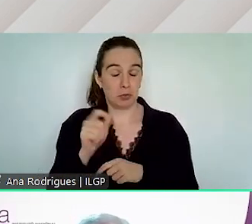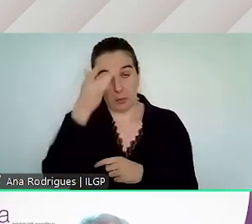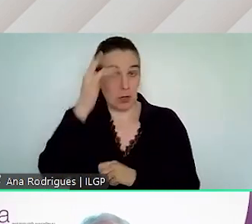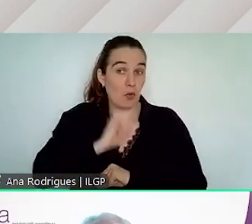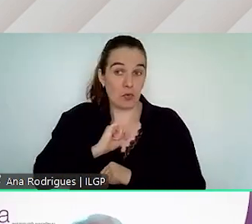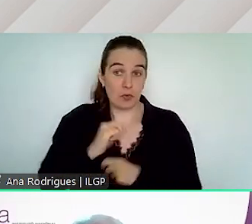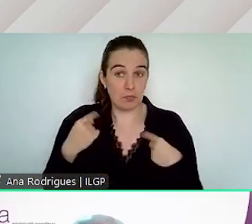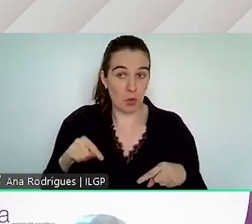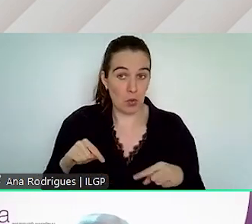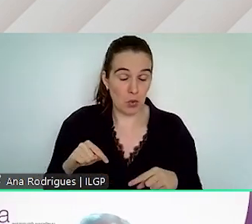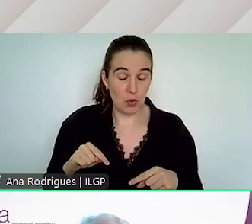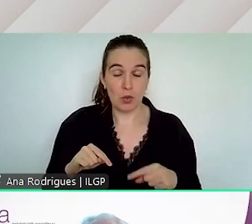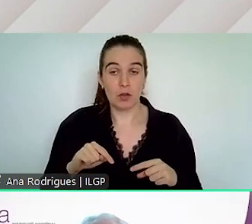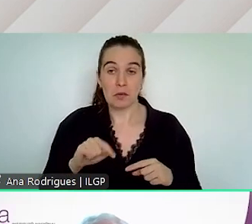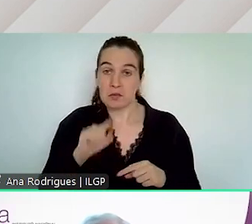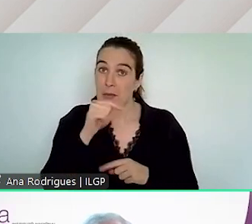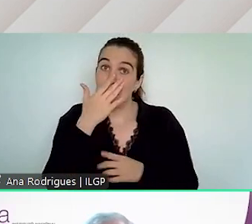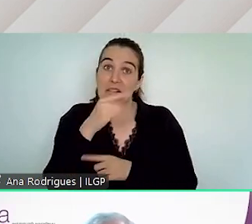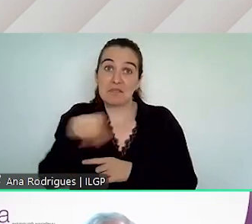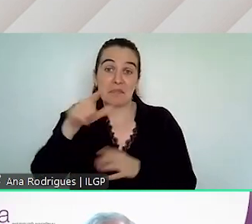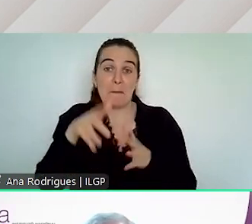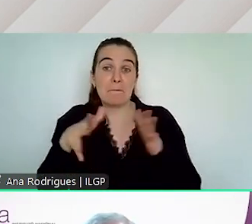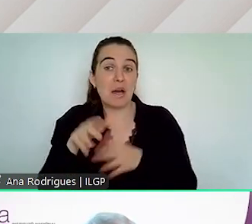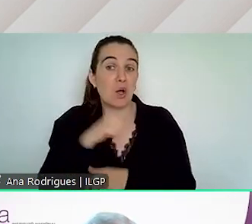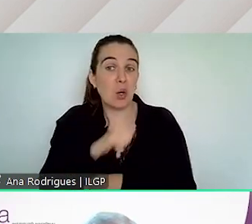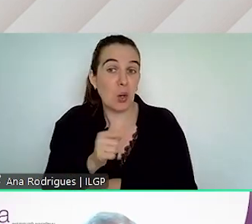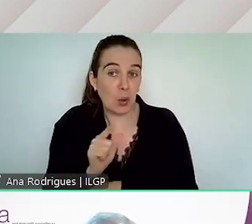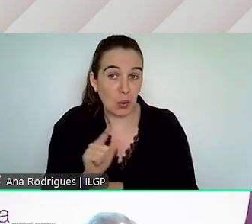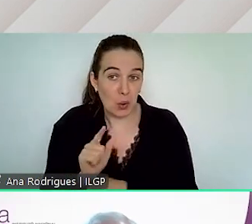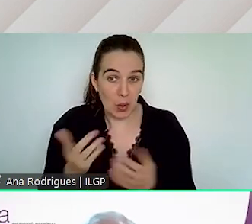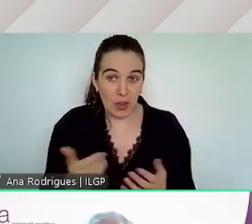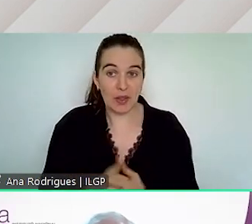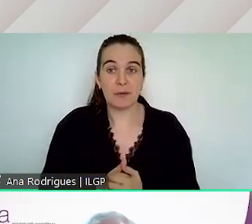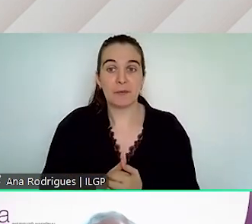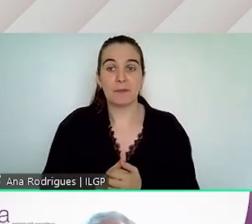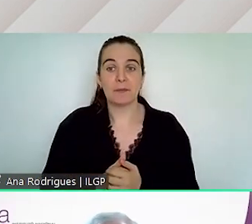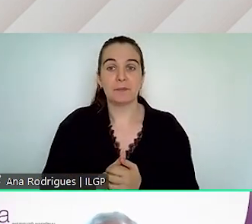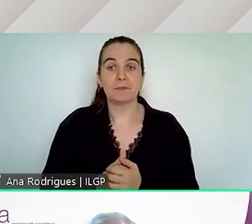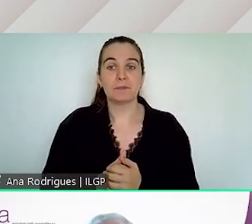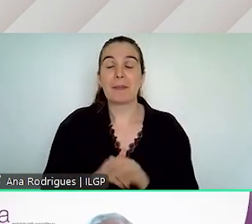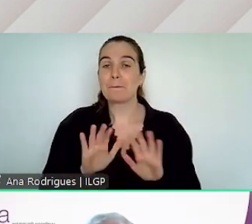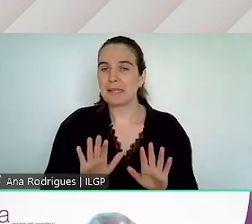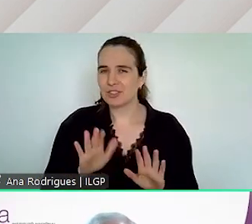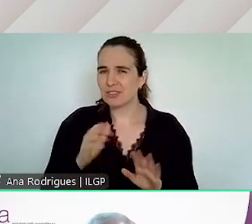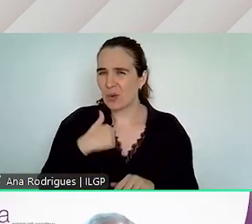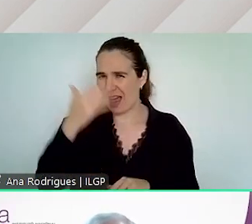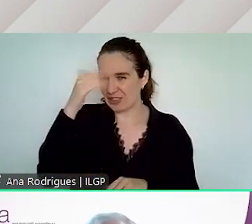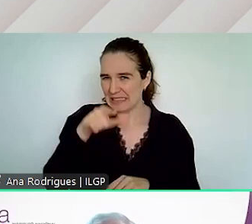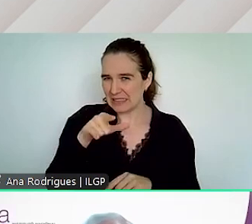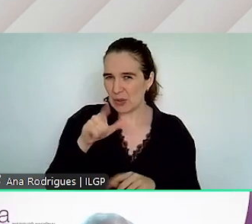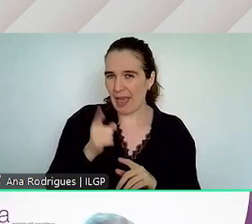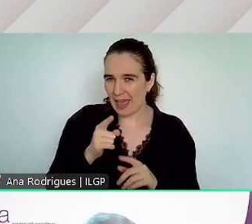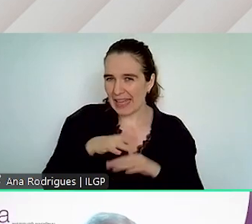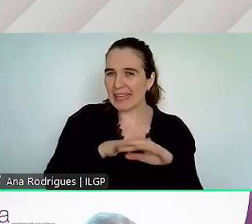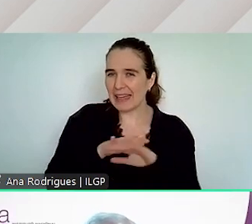pelos vistos, é minoritária em relação às tendências que têm prevalecido no nosso país. Mas será isto o paradigma da orientação em rede? Não